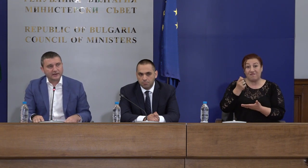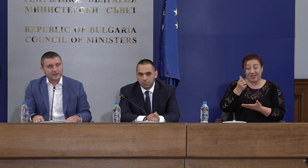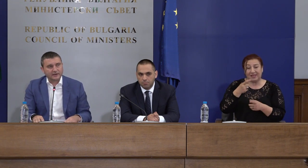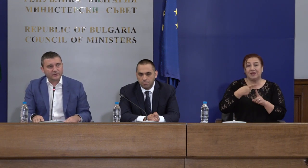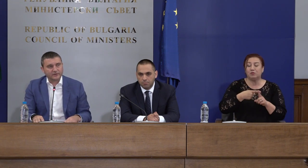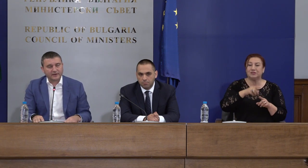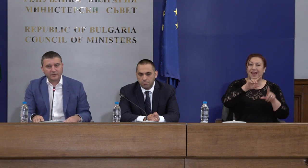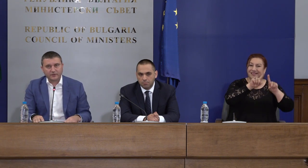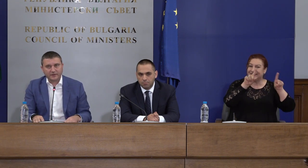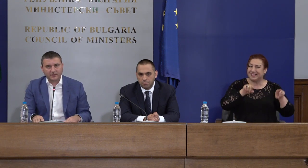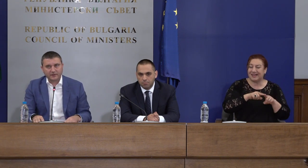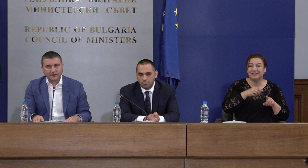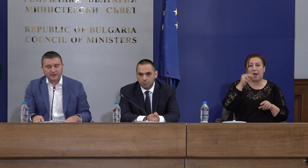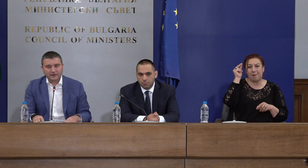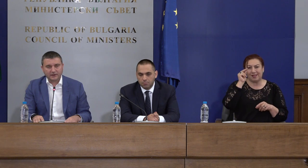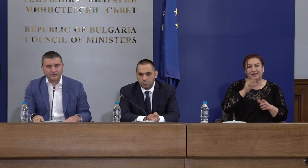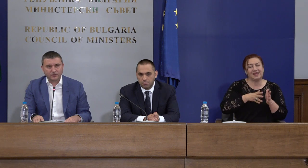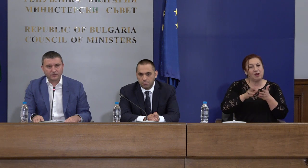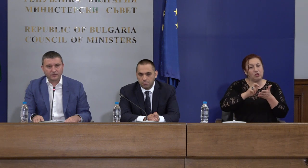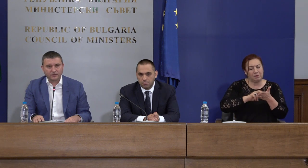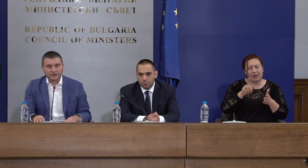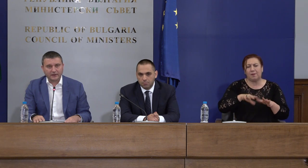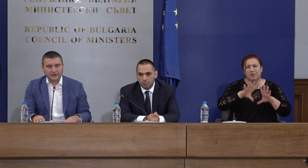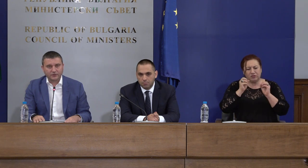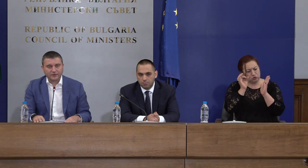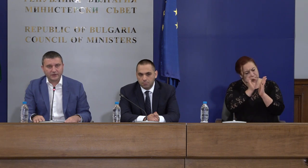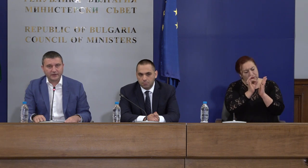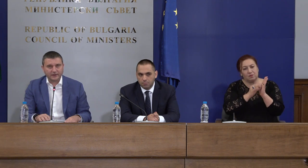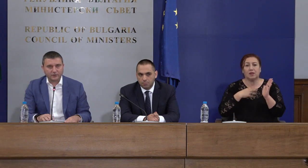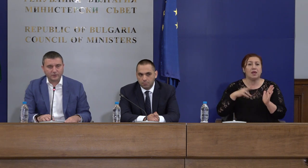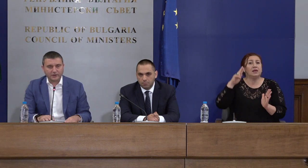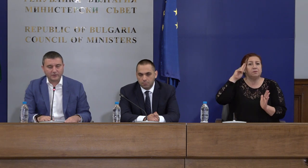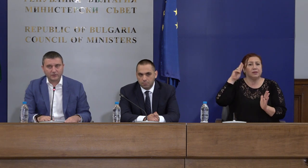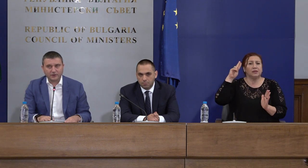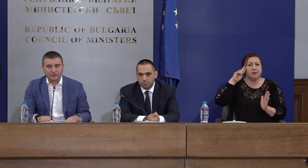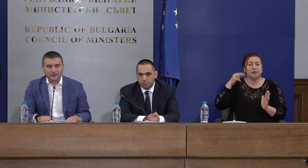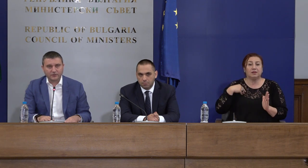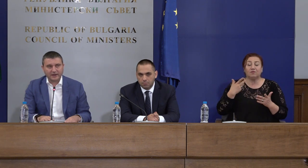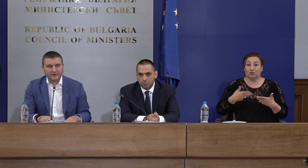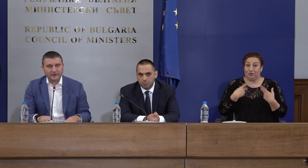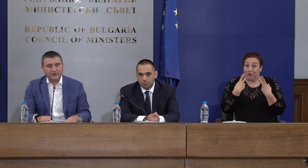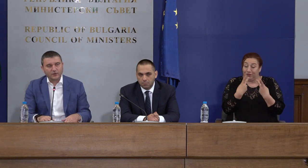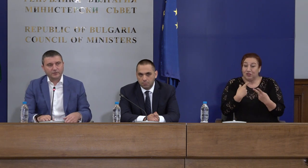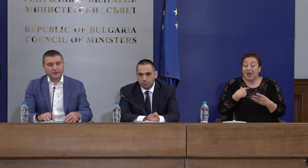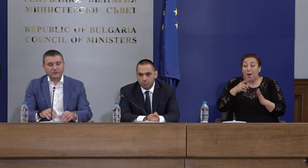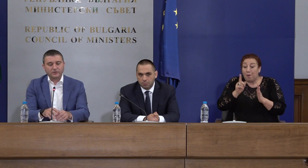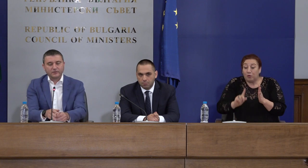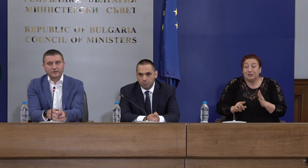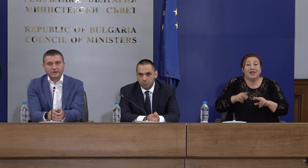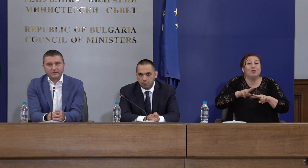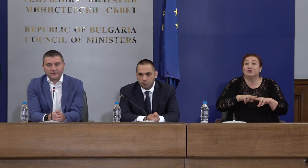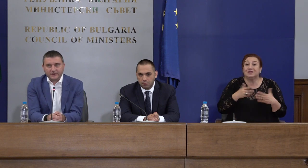са потвърдено изпълнени, каквото е нашето виждане, като последното нещо, което остава, е